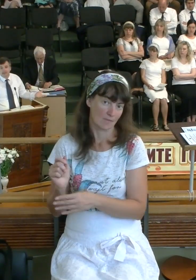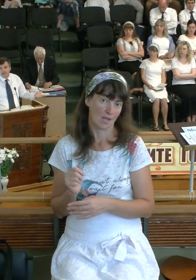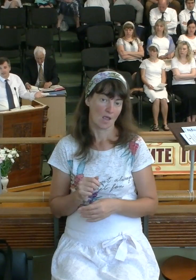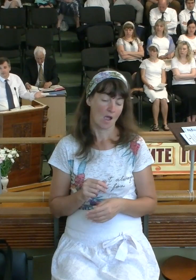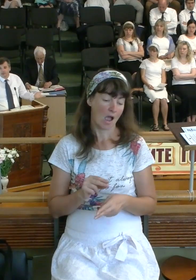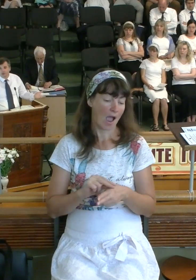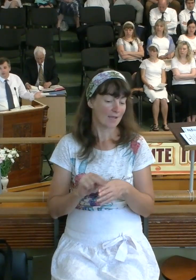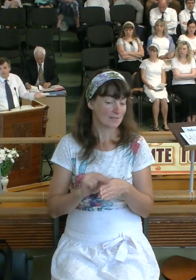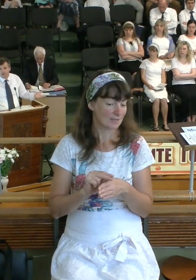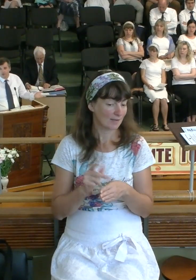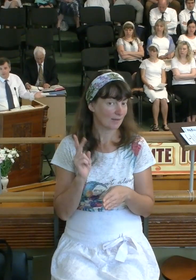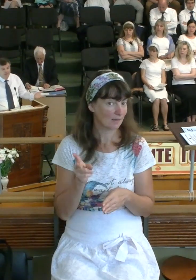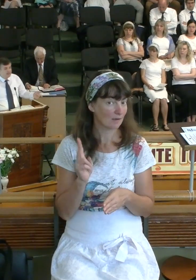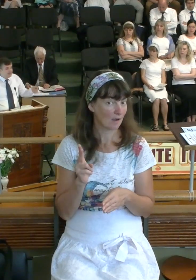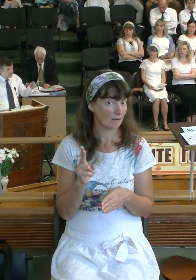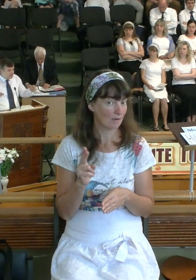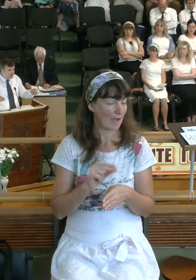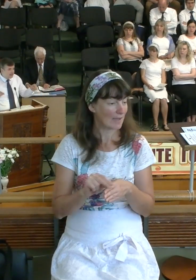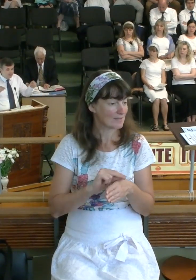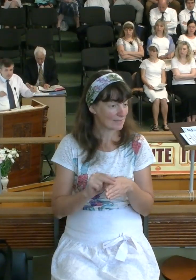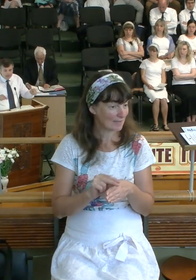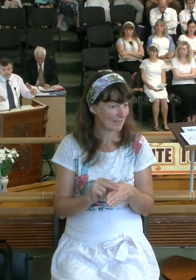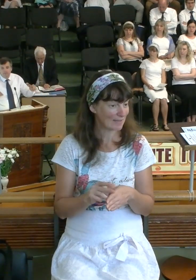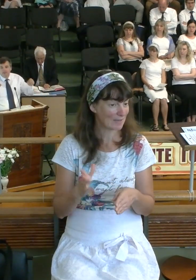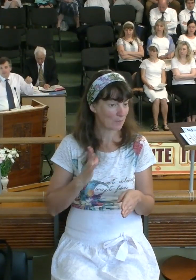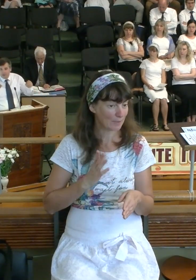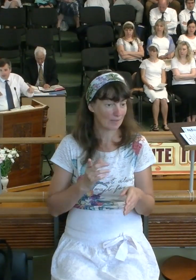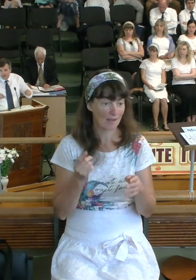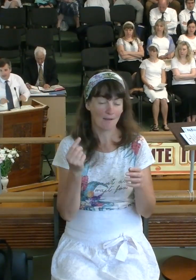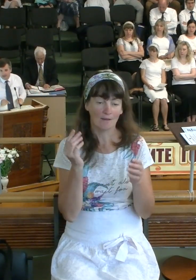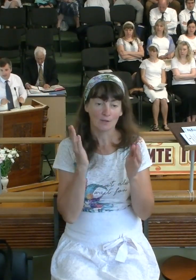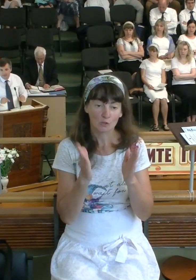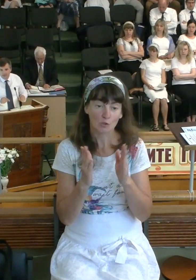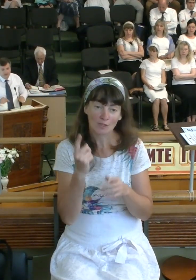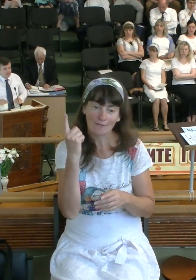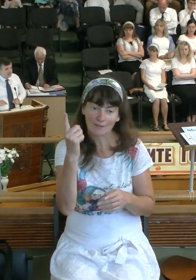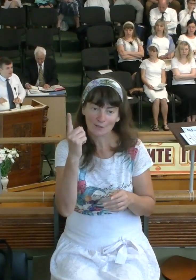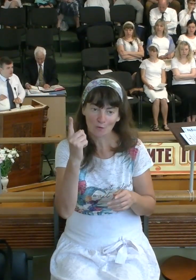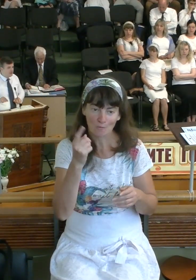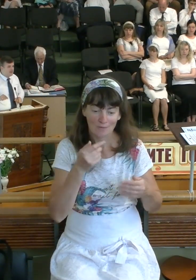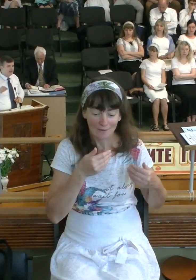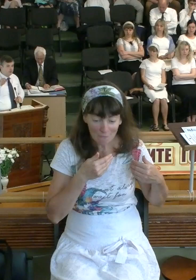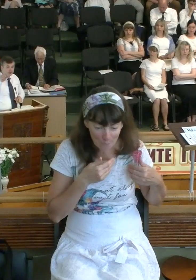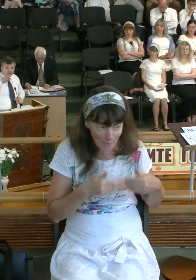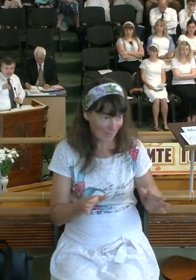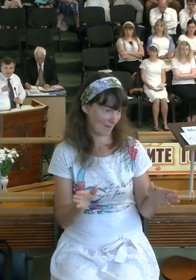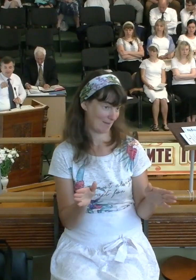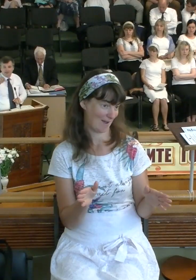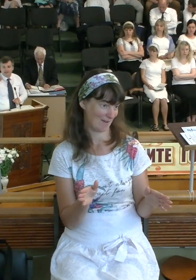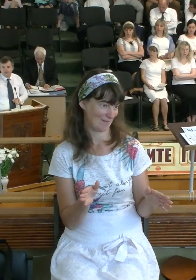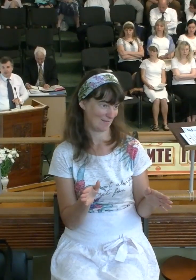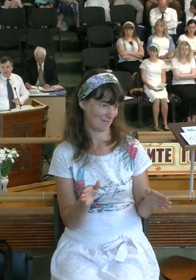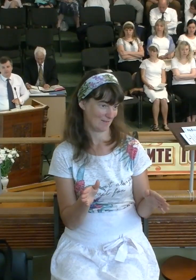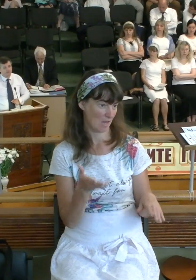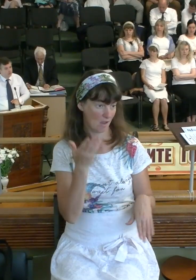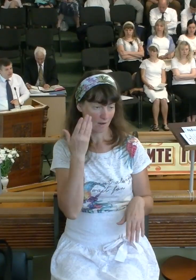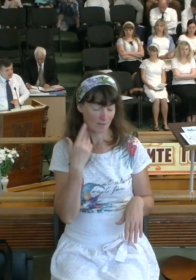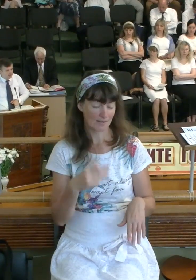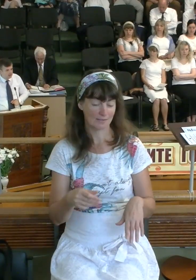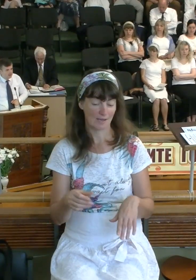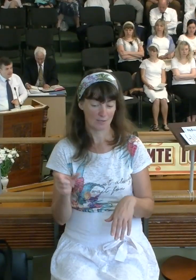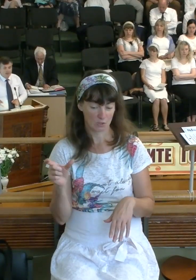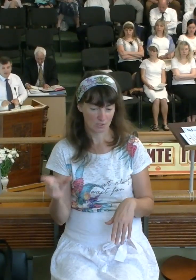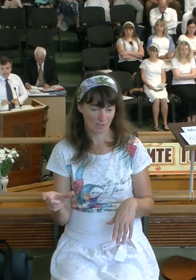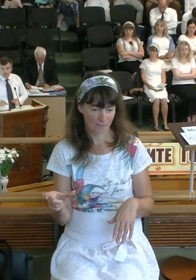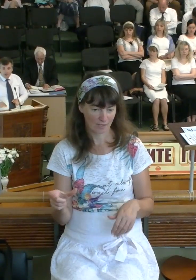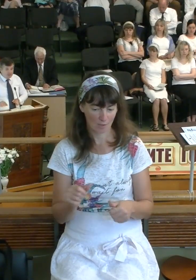А исцеление было только в одном. Исцеление было в покаянии. Когда человек уже оказывался вот там, в